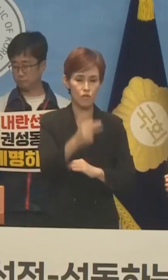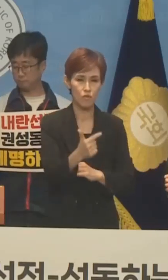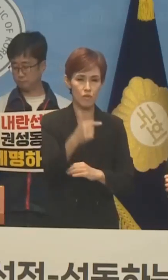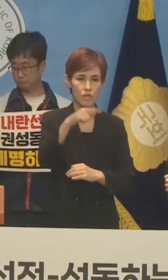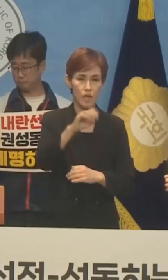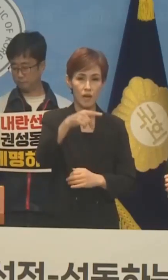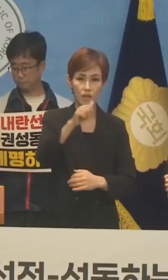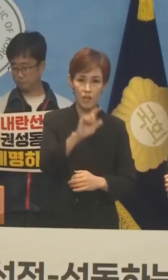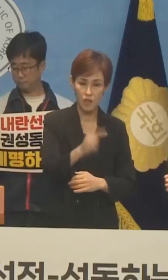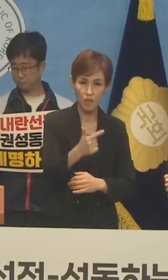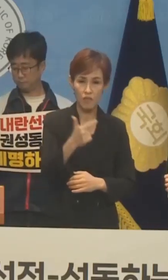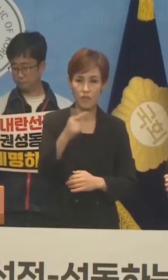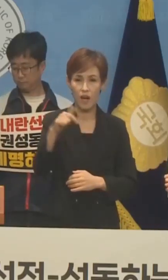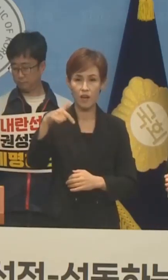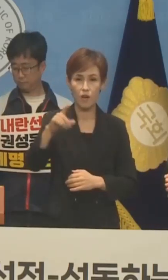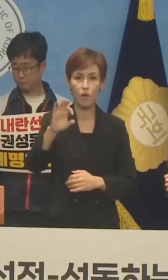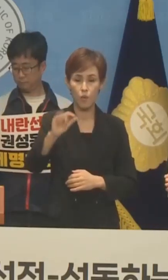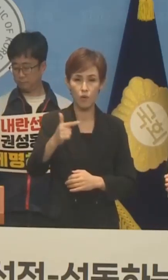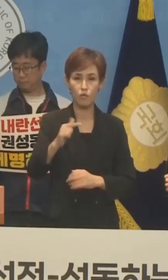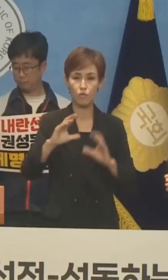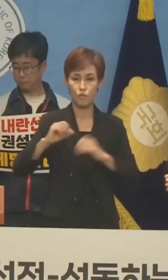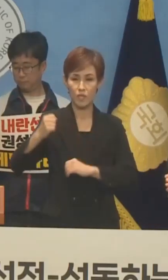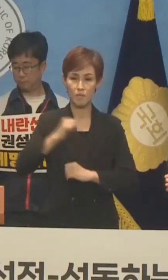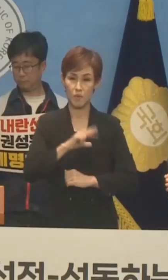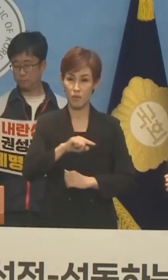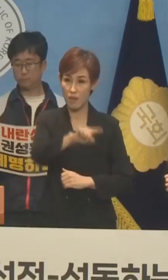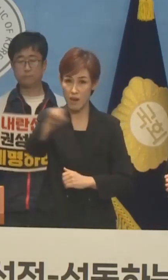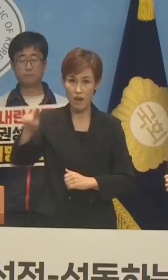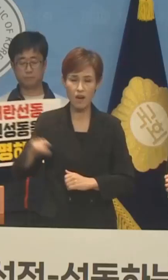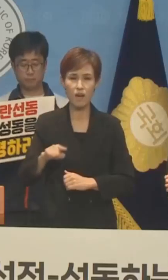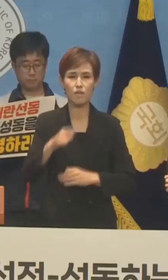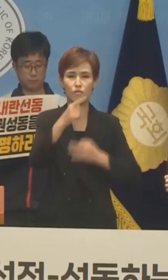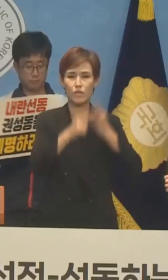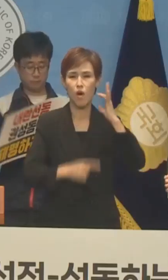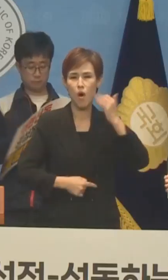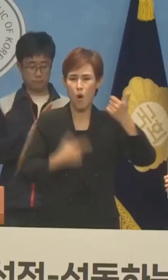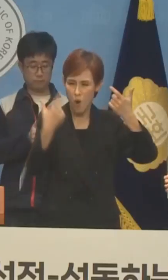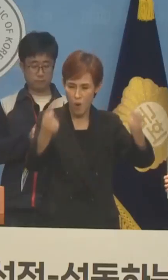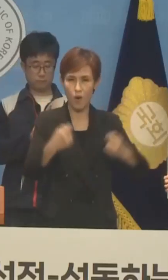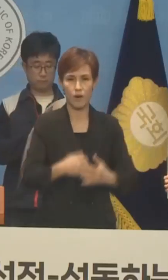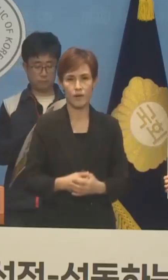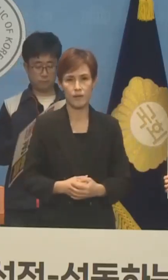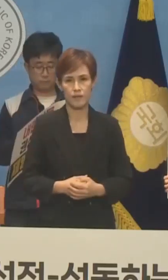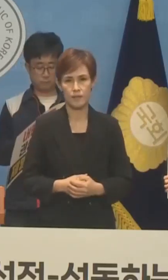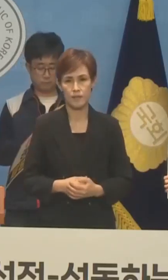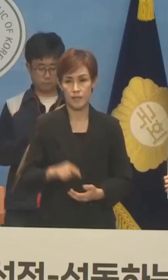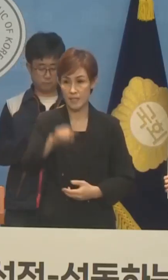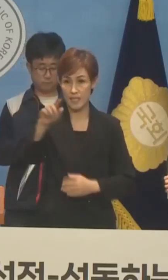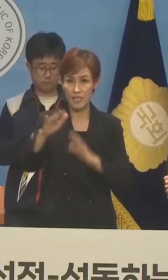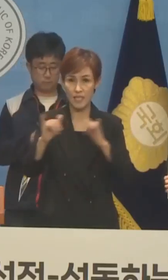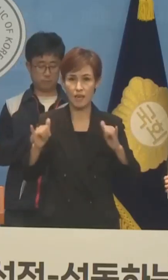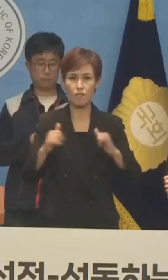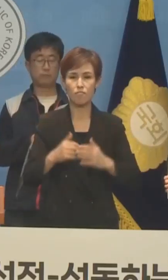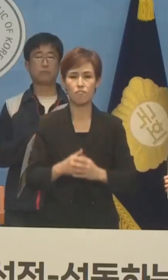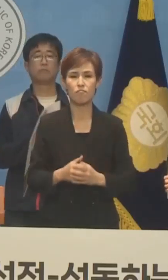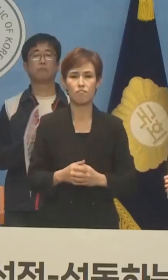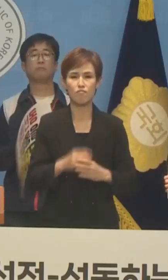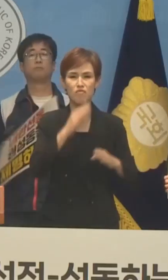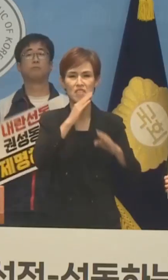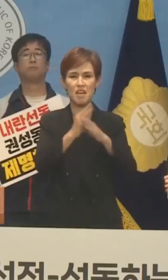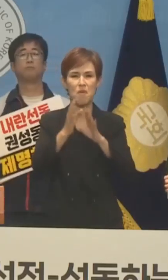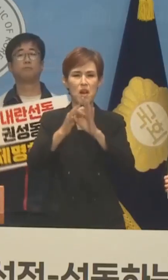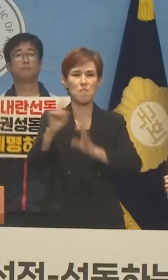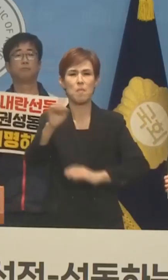등 수십 명의 국힘 의원들 모두가 윤석열이고 권성동입니다. 이들은 한결같이 위헌과 종북 등을